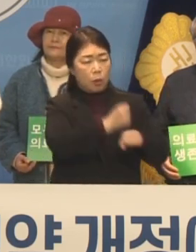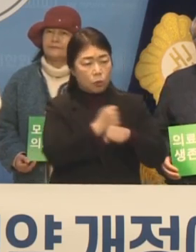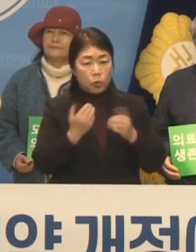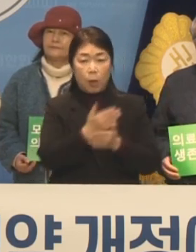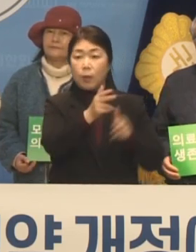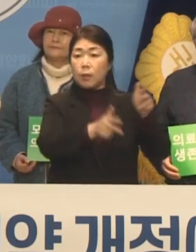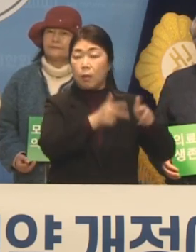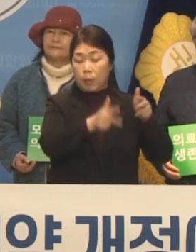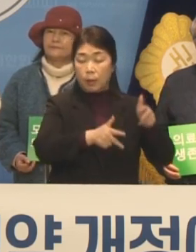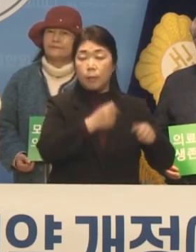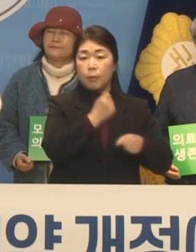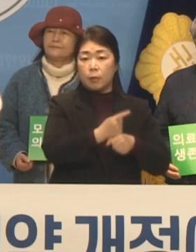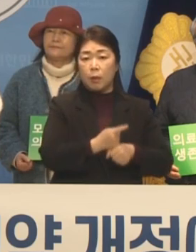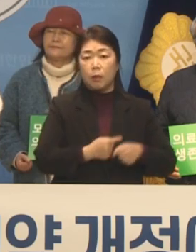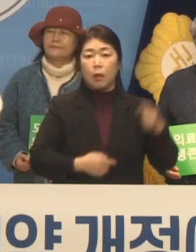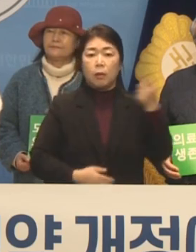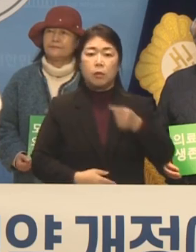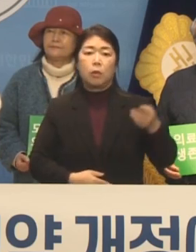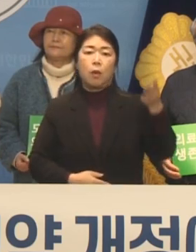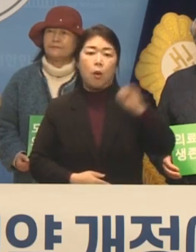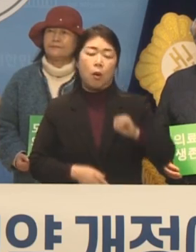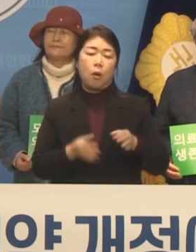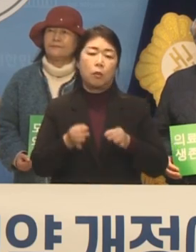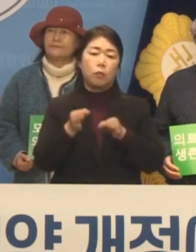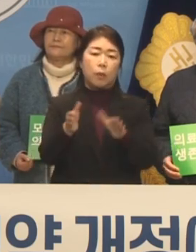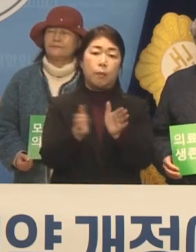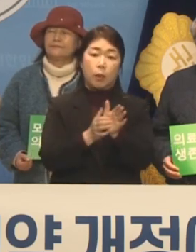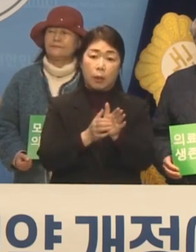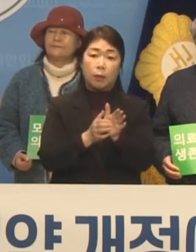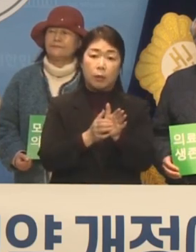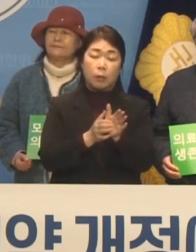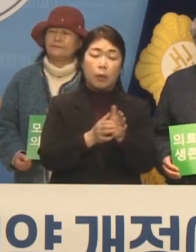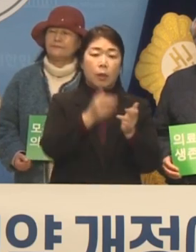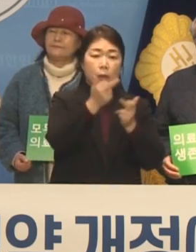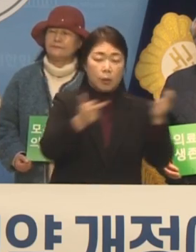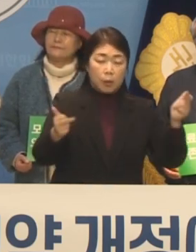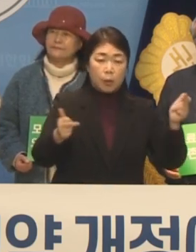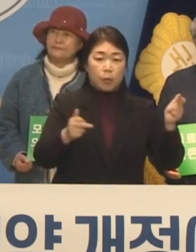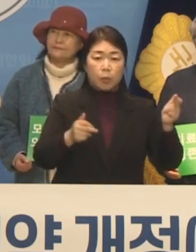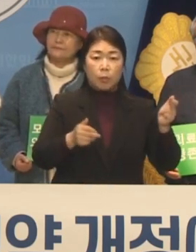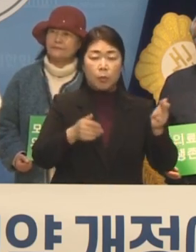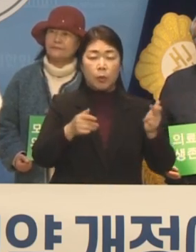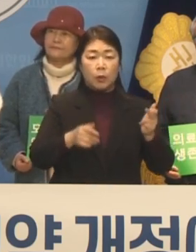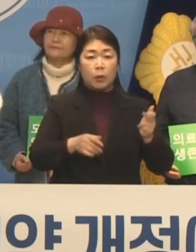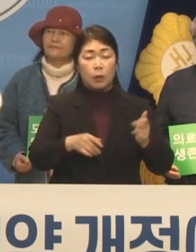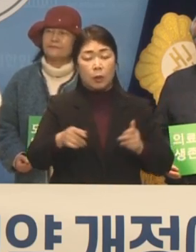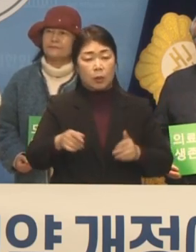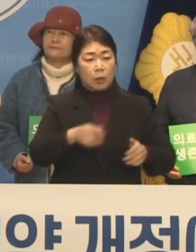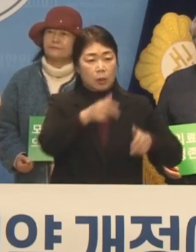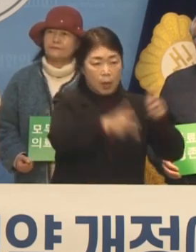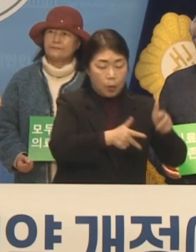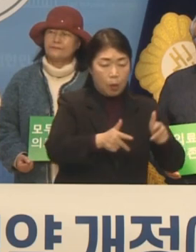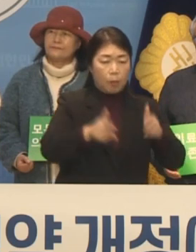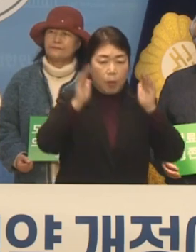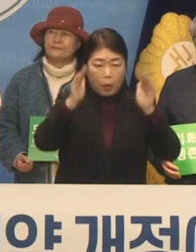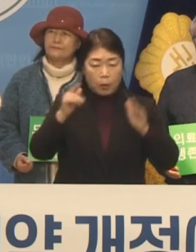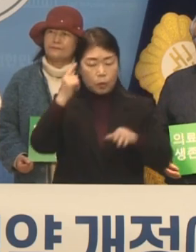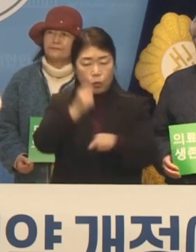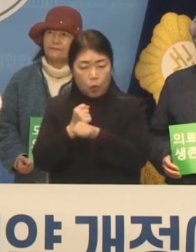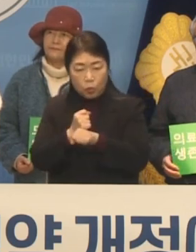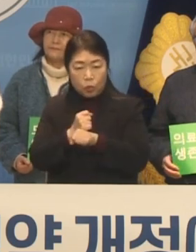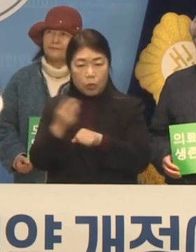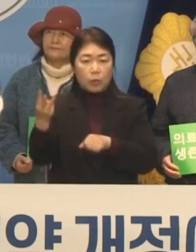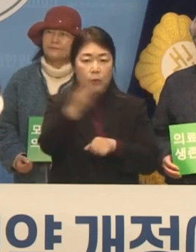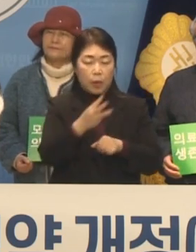사업에 이미 약 1,000억 원을 투입하였으며 산, 학, 연, 관에서는 다양한 연구를